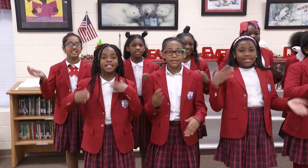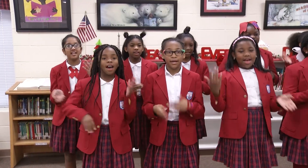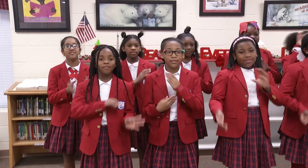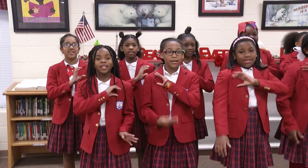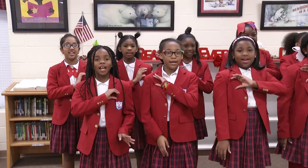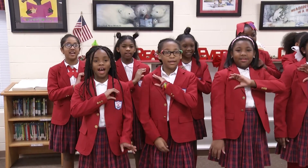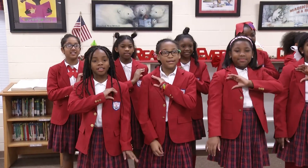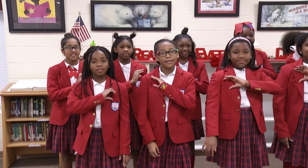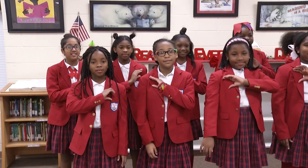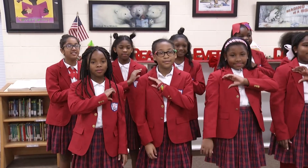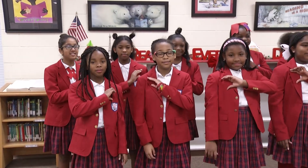Navidad.